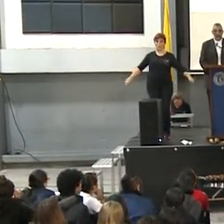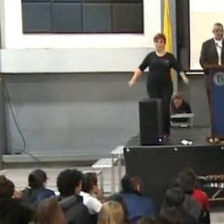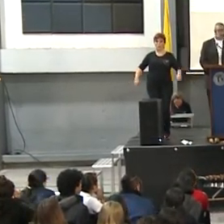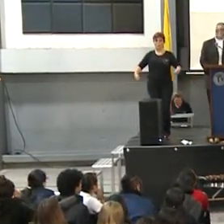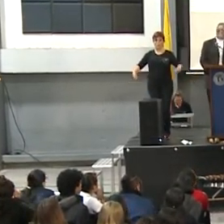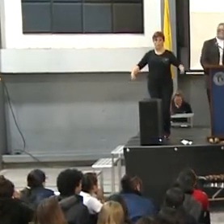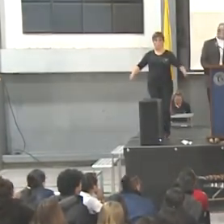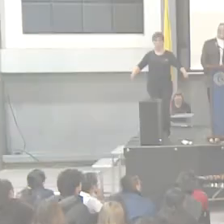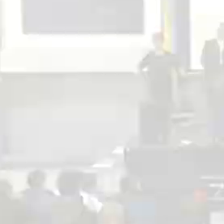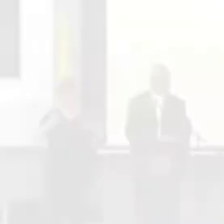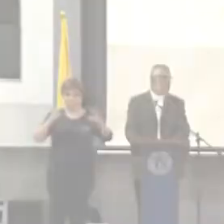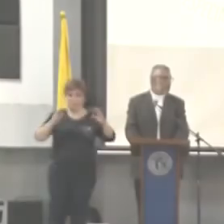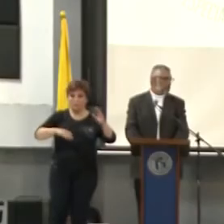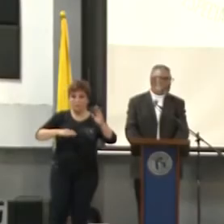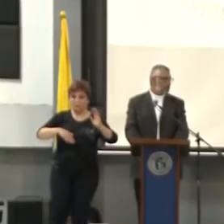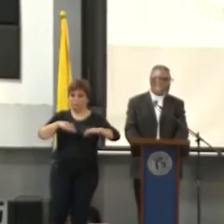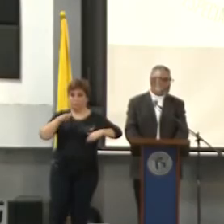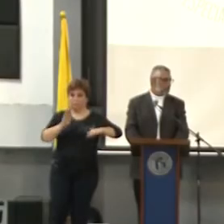carnaval